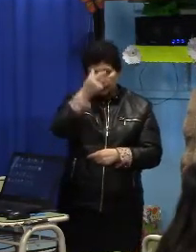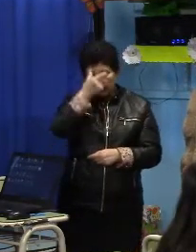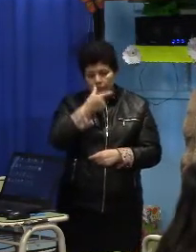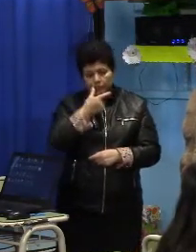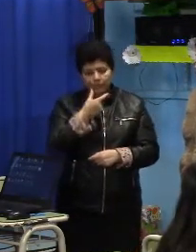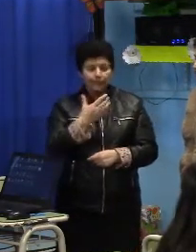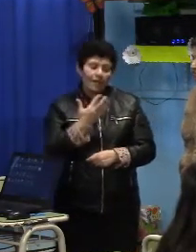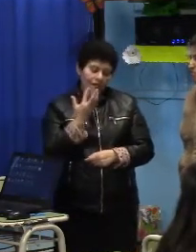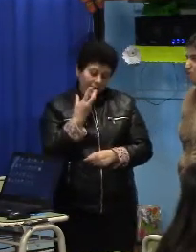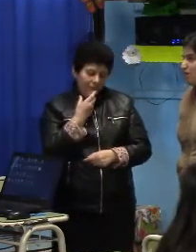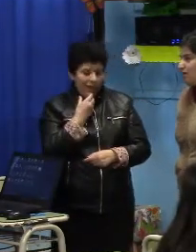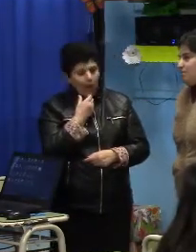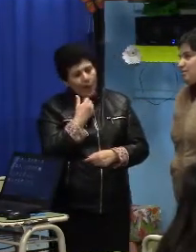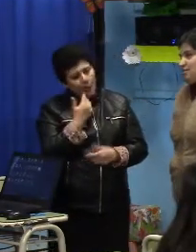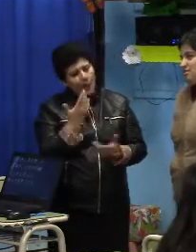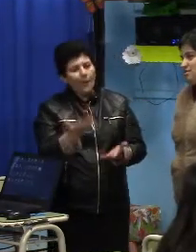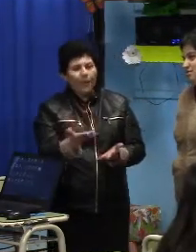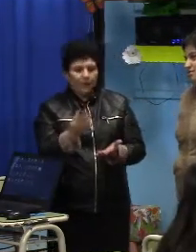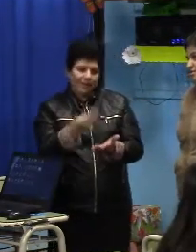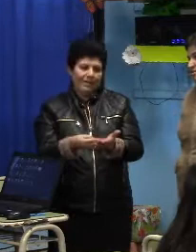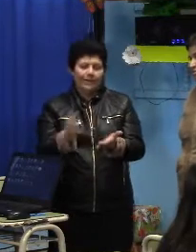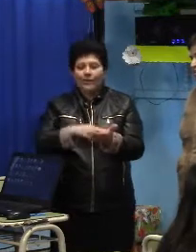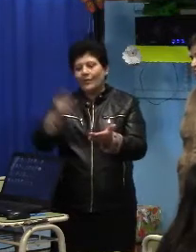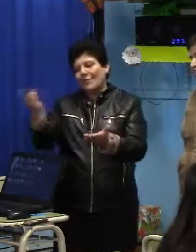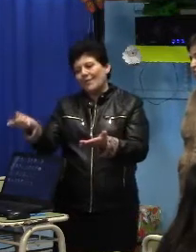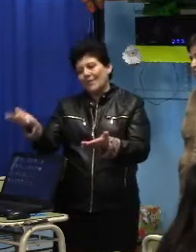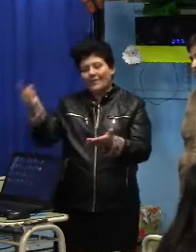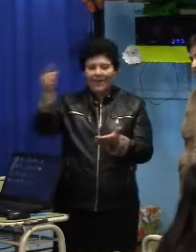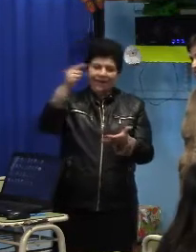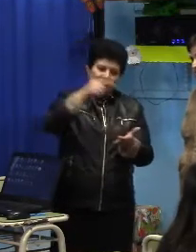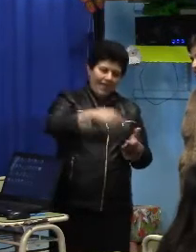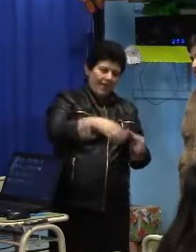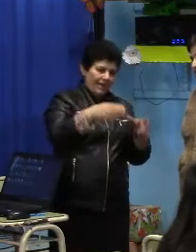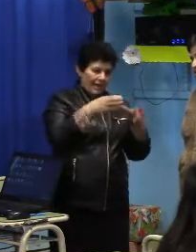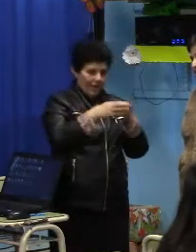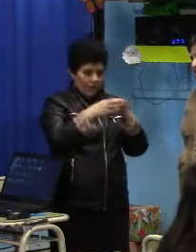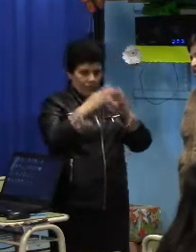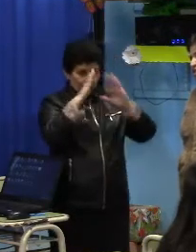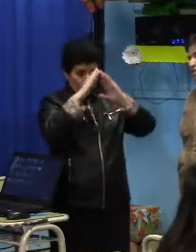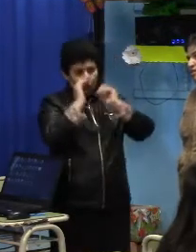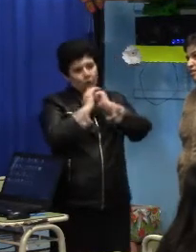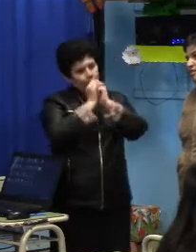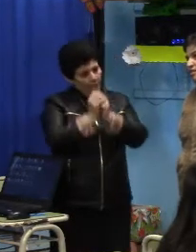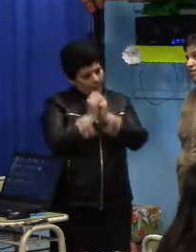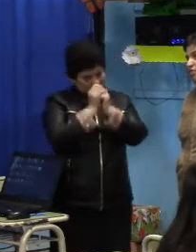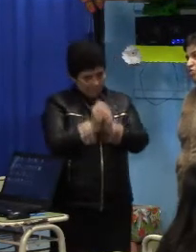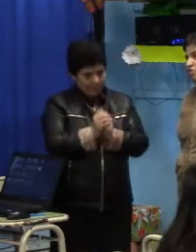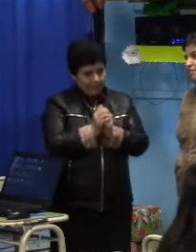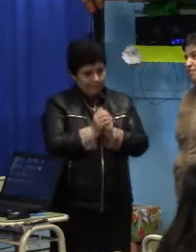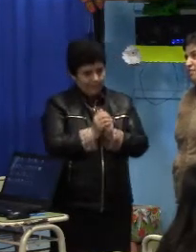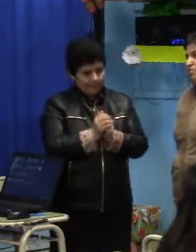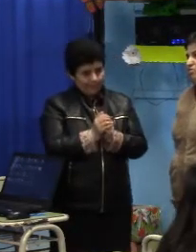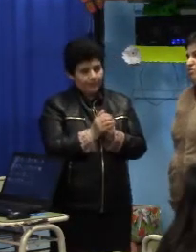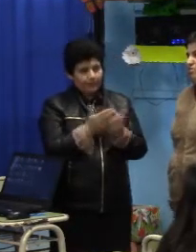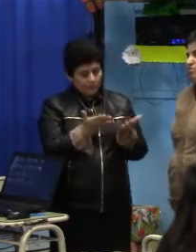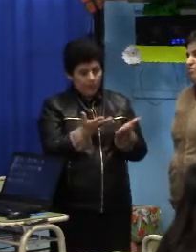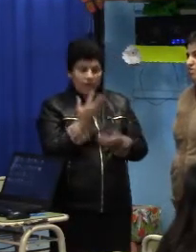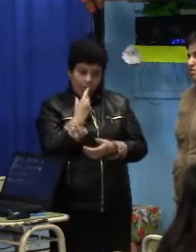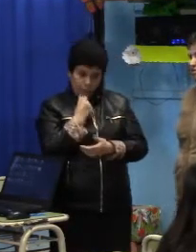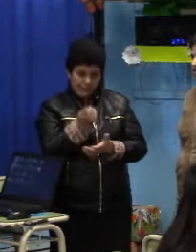a gusto y vuelven. Y vuelven. Porque los llama